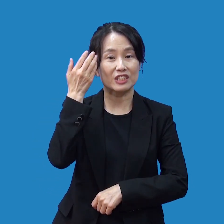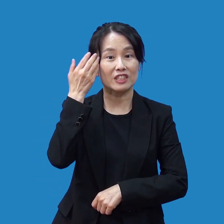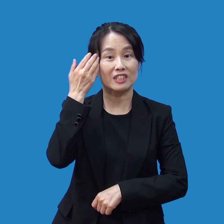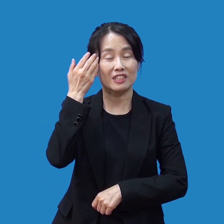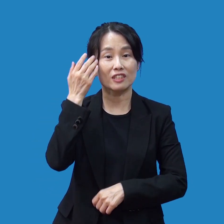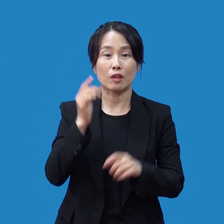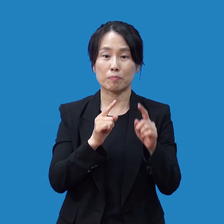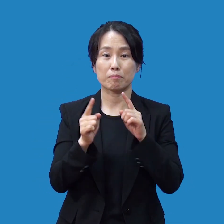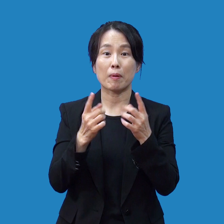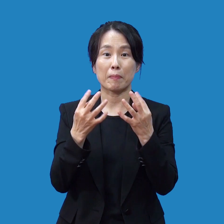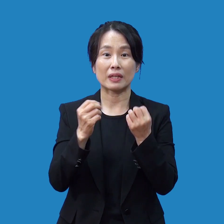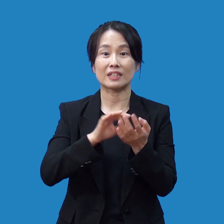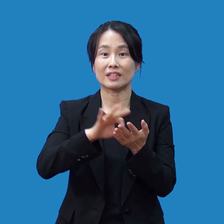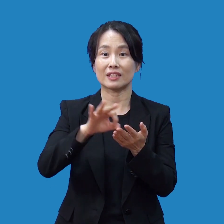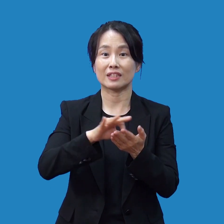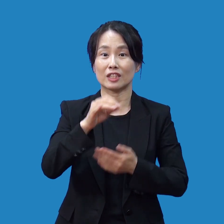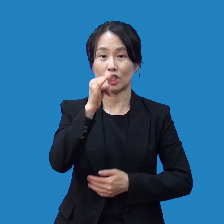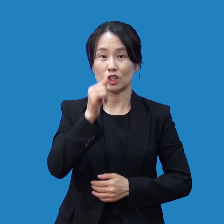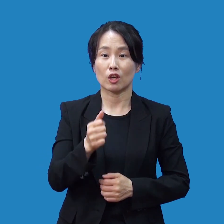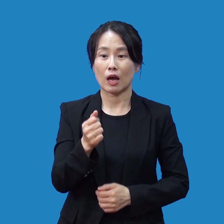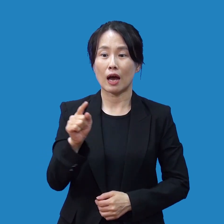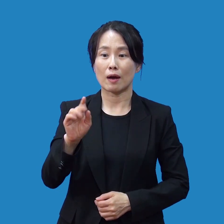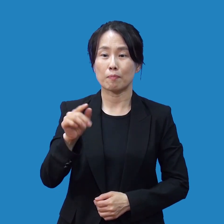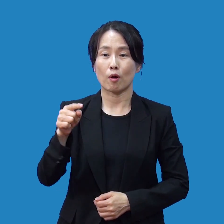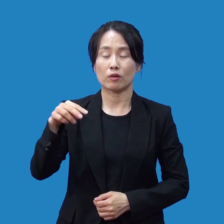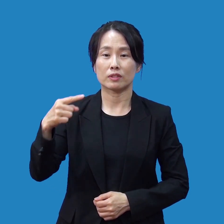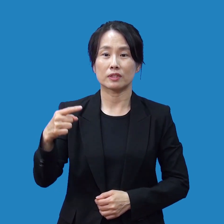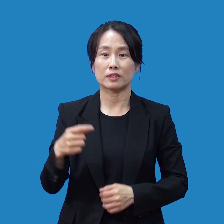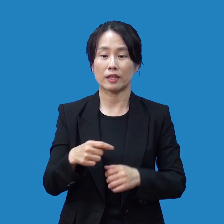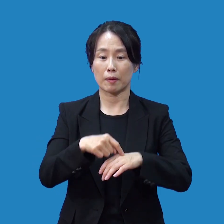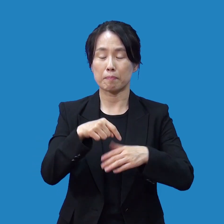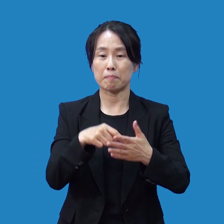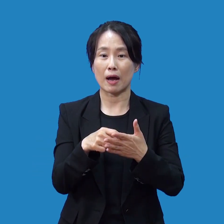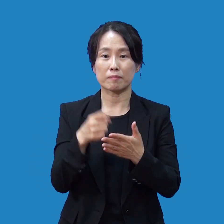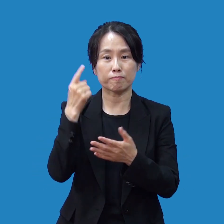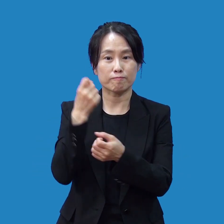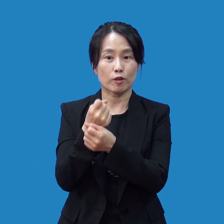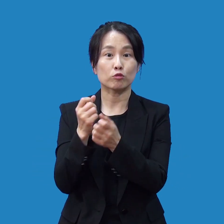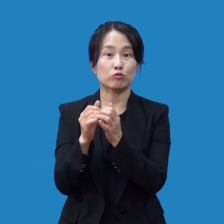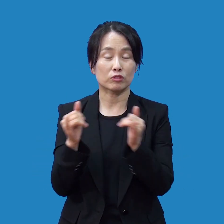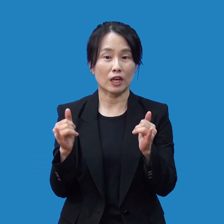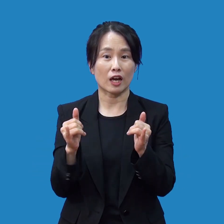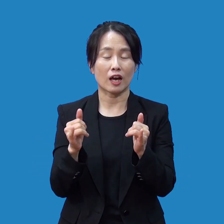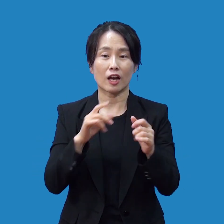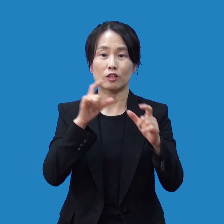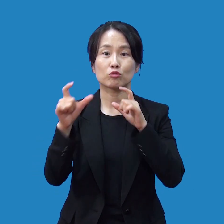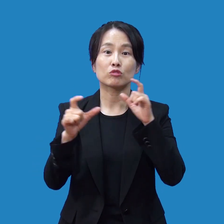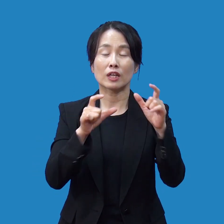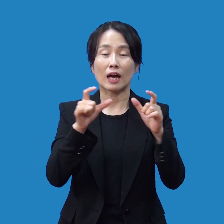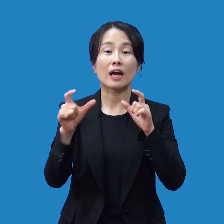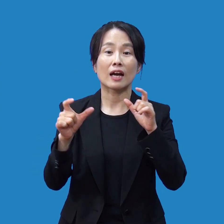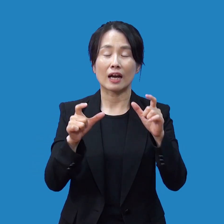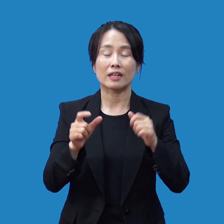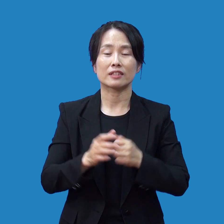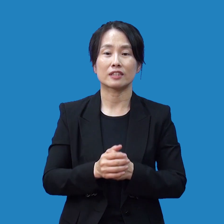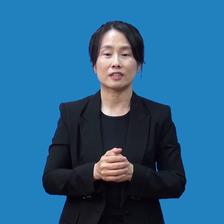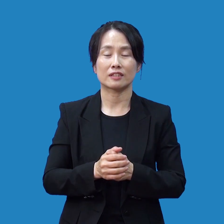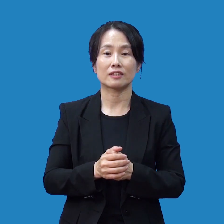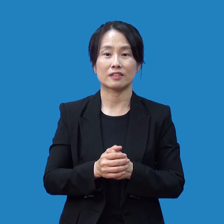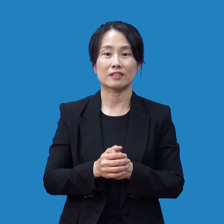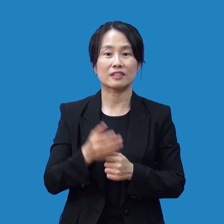이 영성지능은 이 하버드 심리학자 이 하워드 가드너가 주장한 이 다중지능